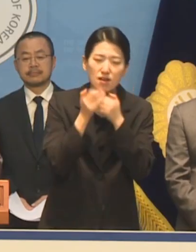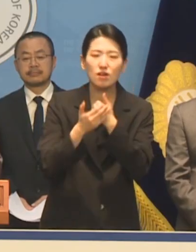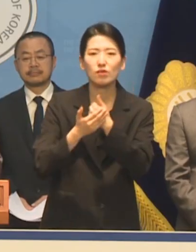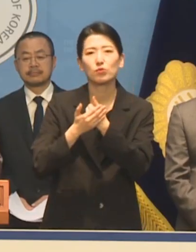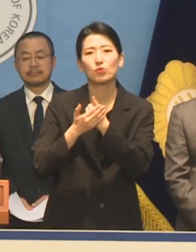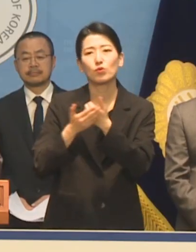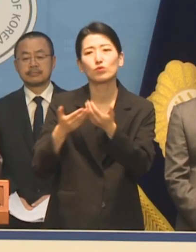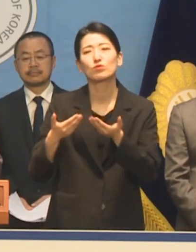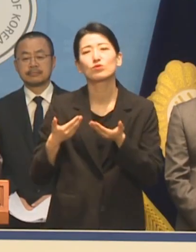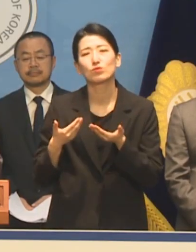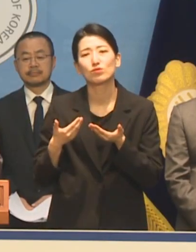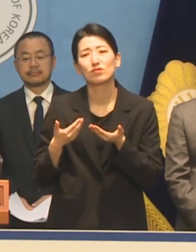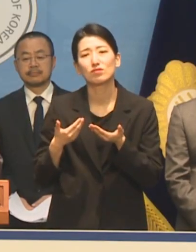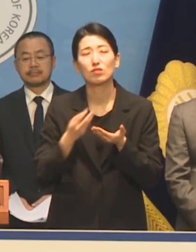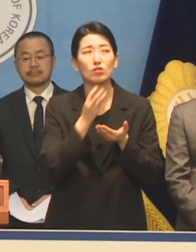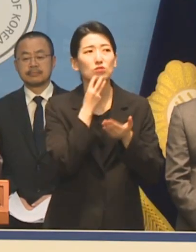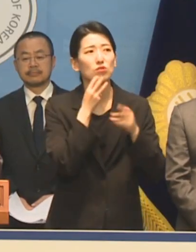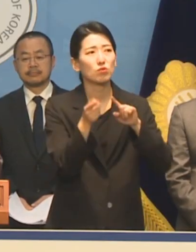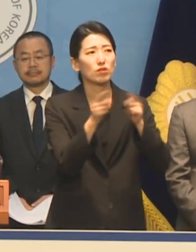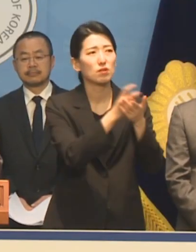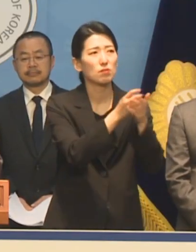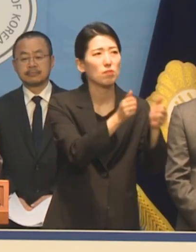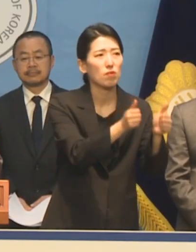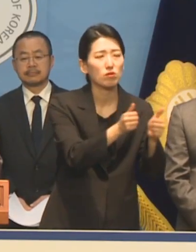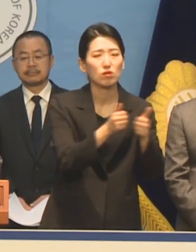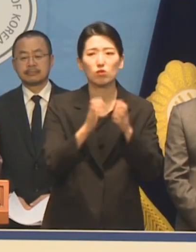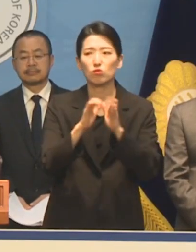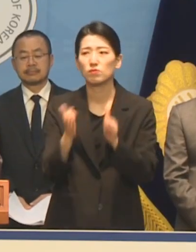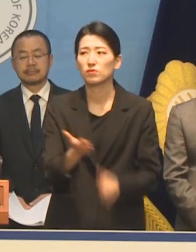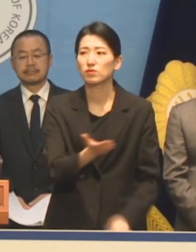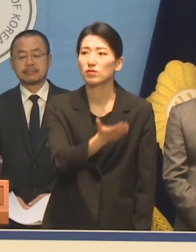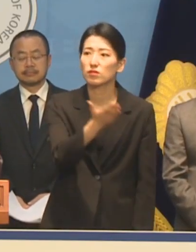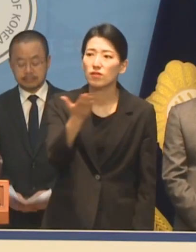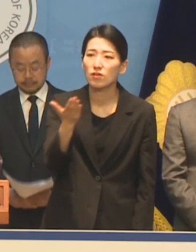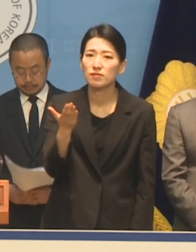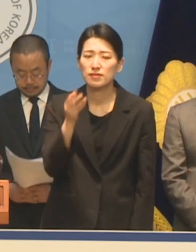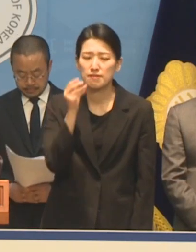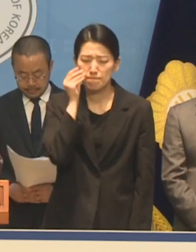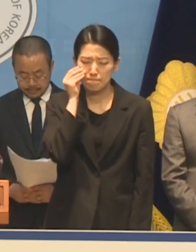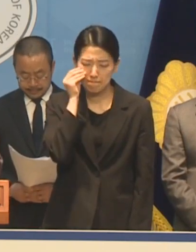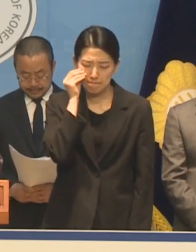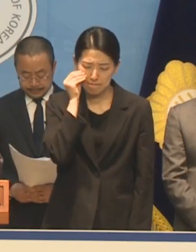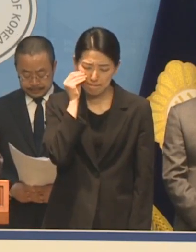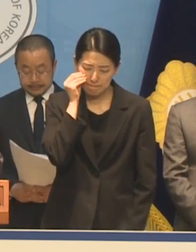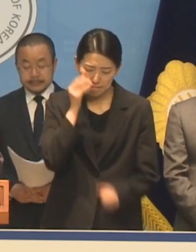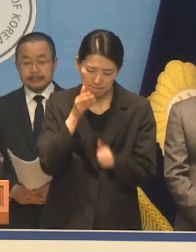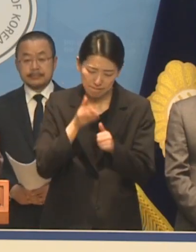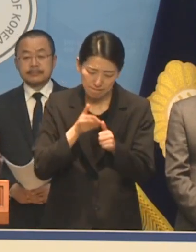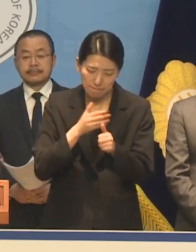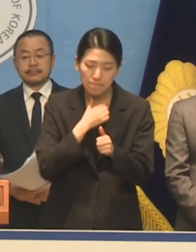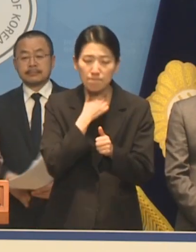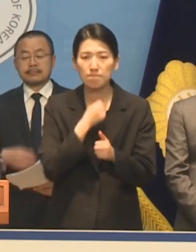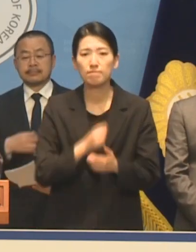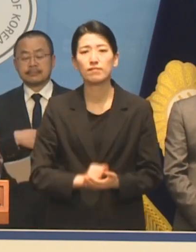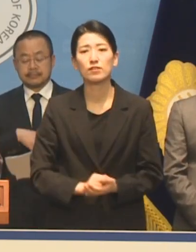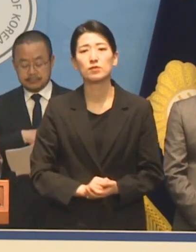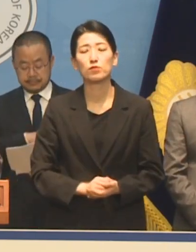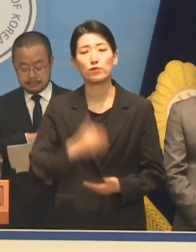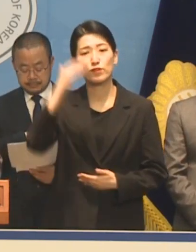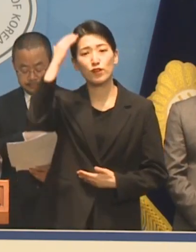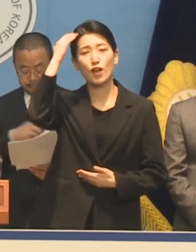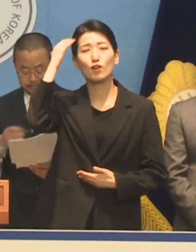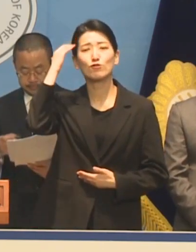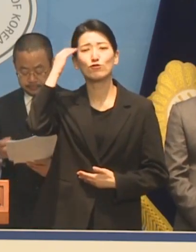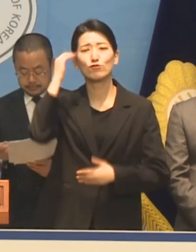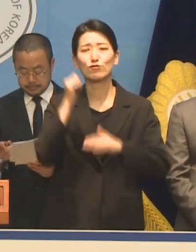응원해주신 서울회생법원과 국민 여러분께 호소드립니다. 대한민국의 토종